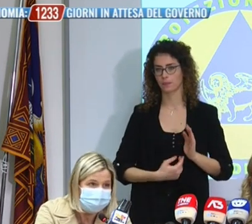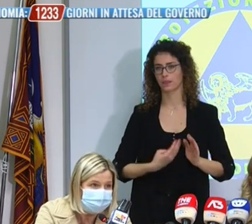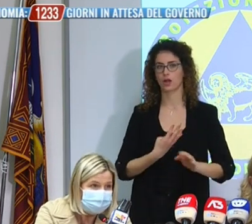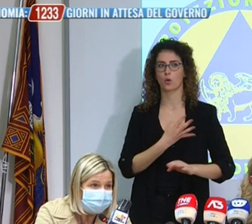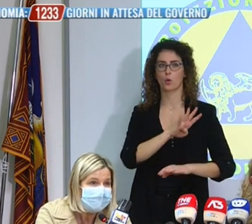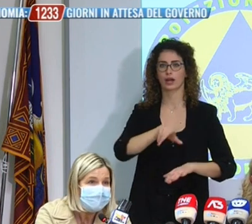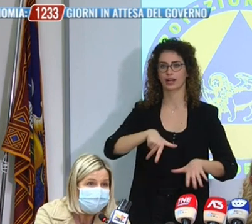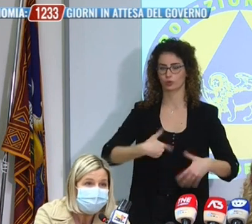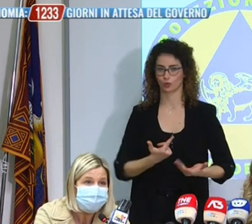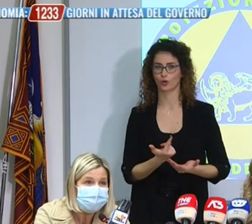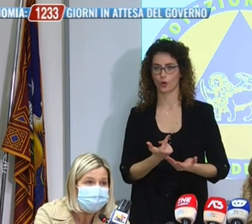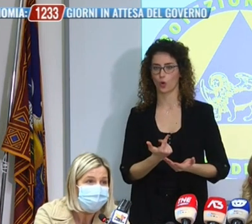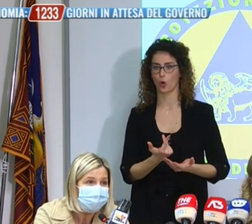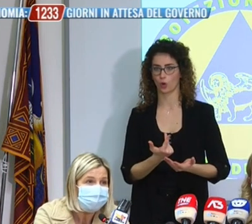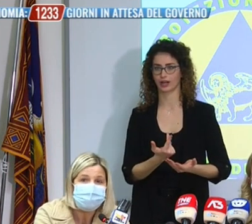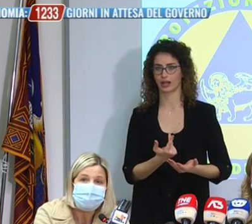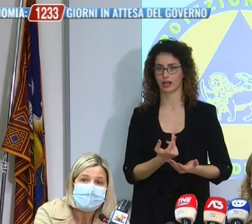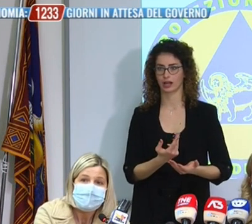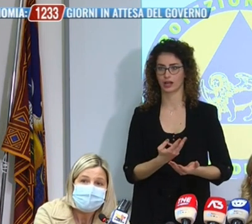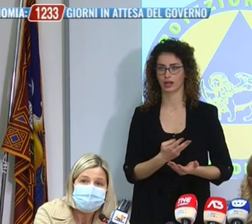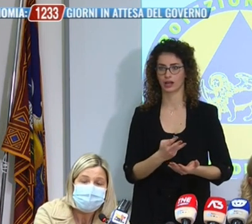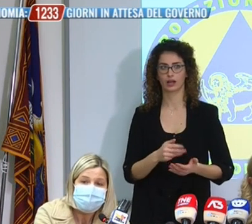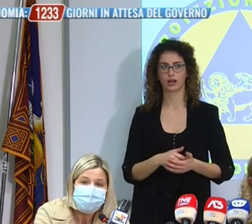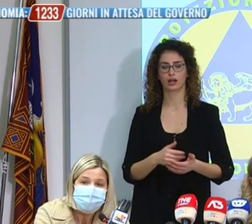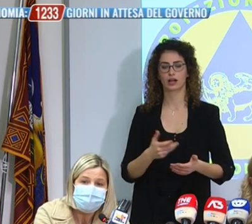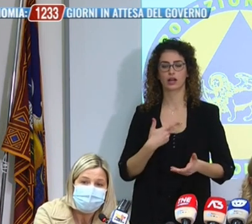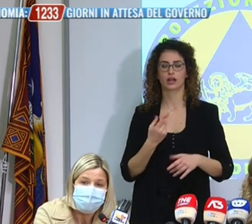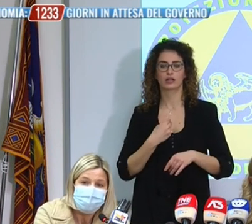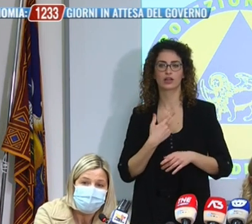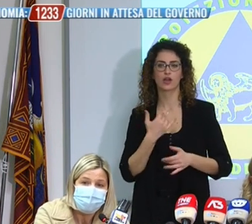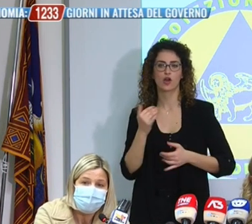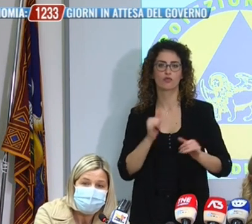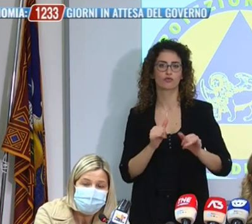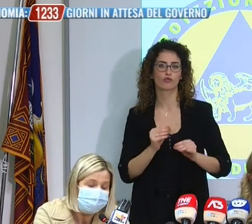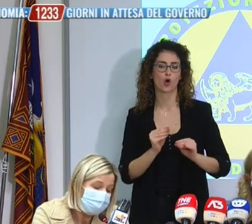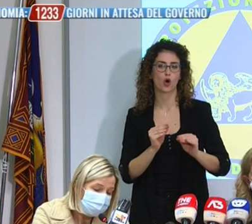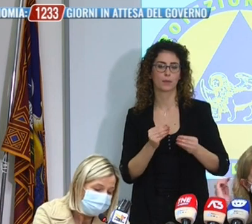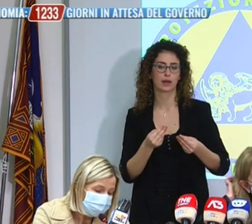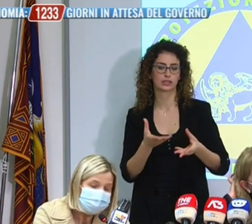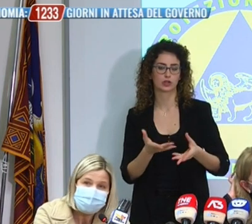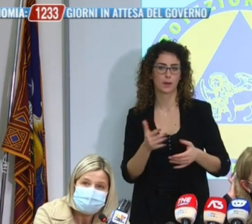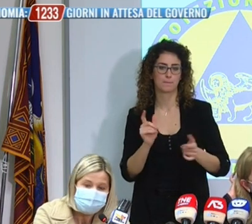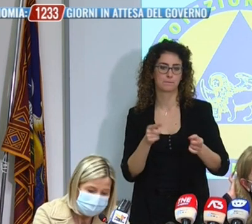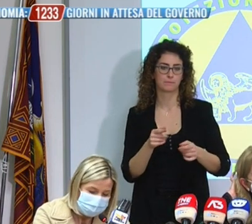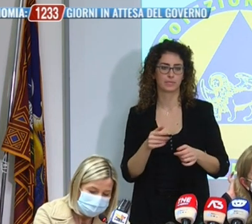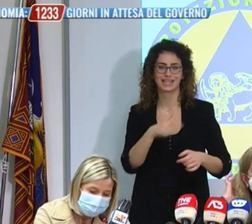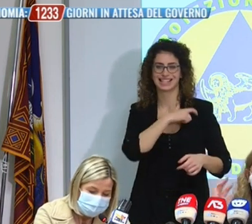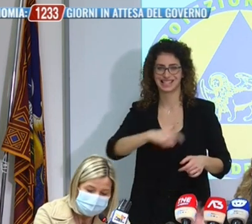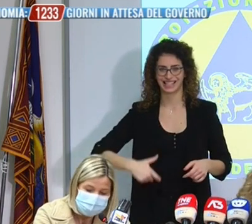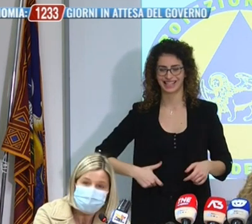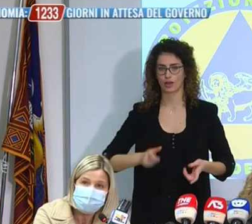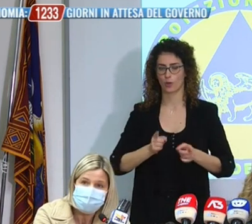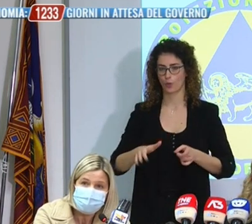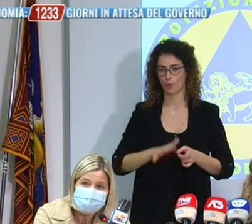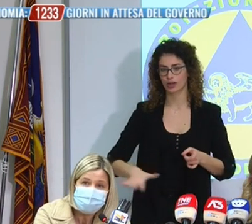ore successive informiamo, quindi i SISP informano la popolazione, i sindaci,